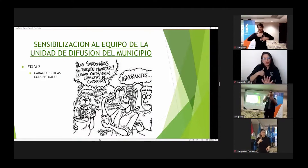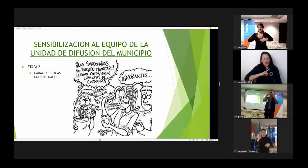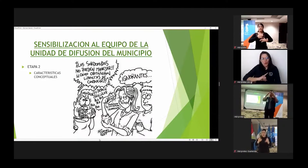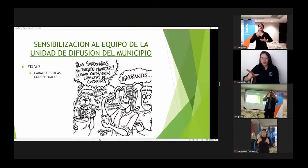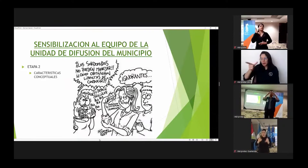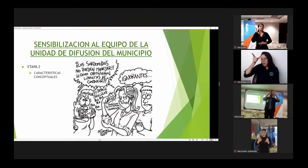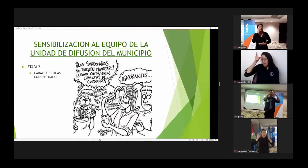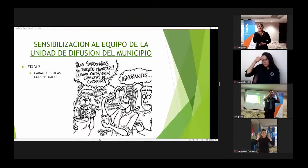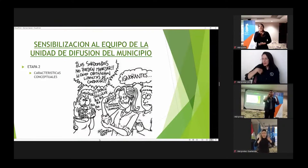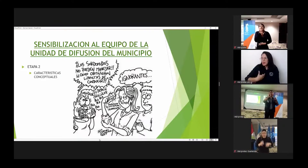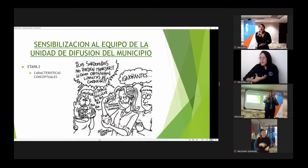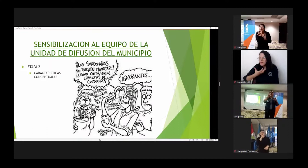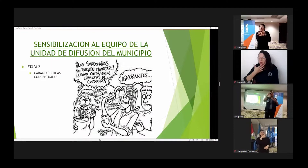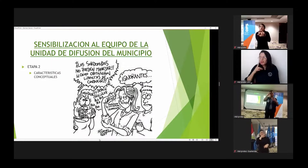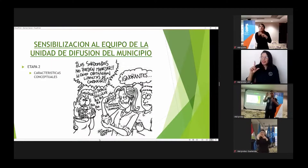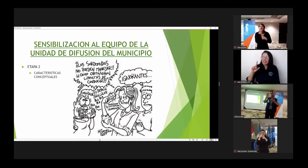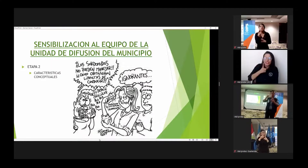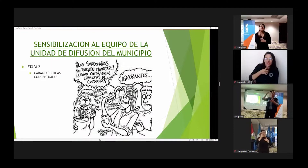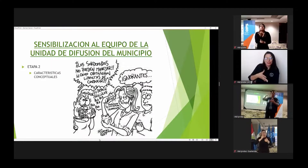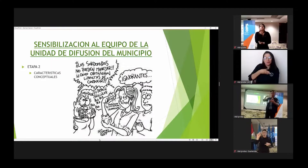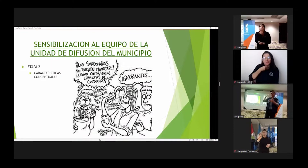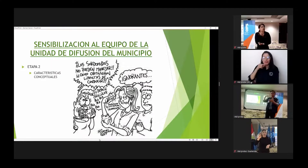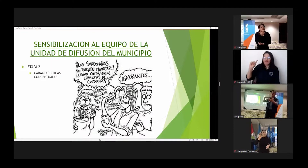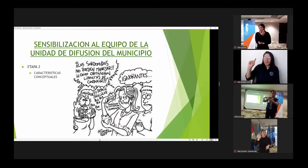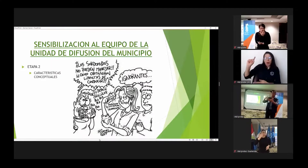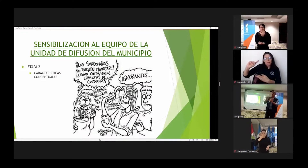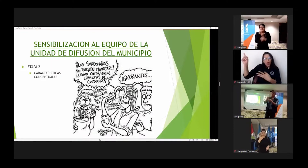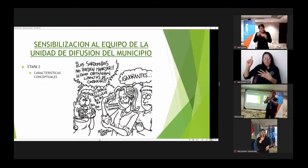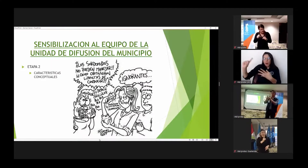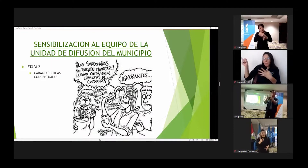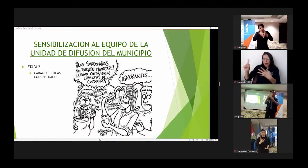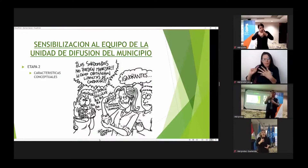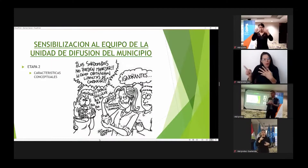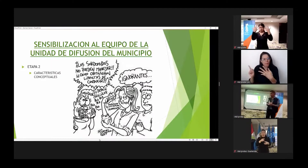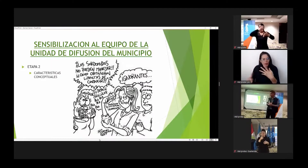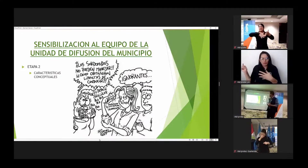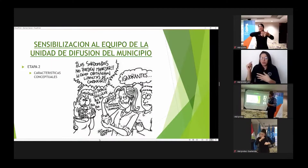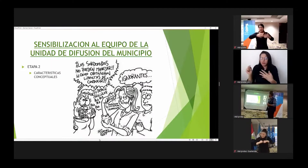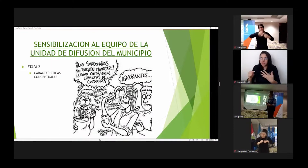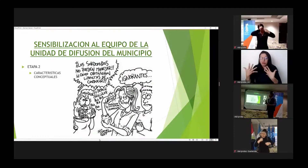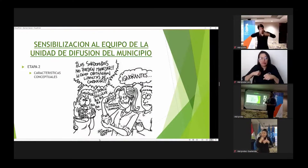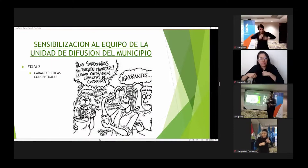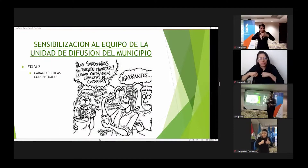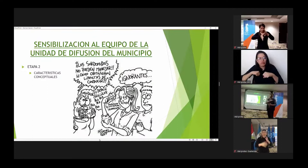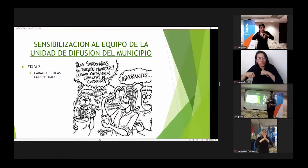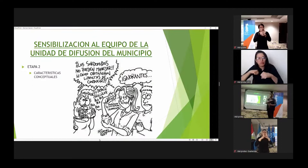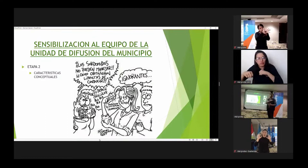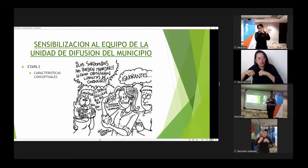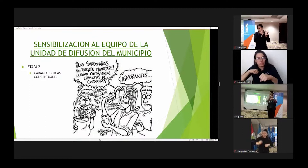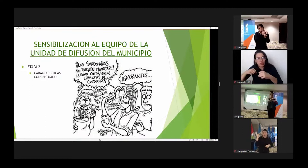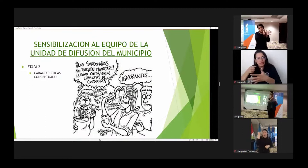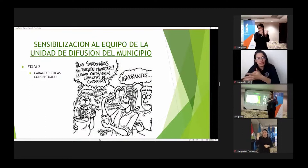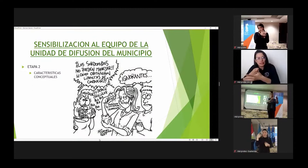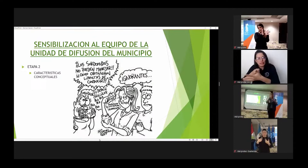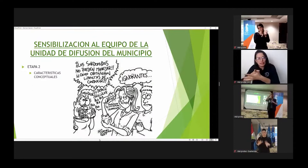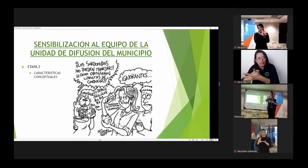el término correcto no es sordomudo. Y hay un trabajo que se hizo arduo hasta lograr que, bueno, se hizo